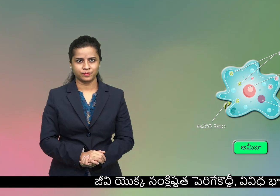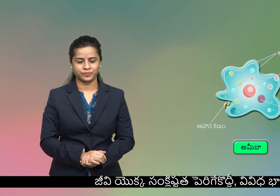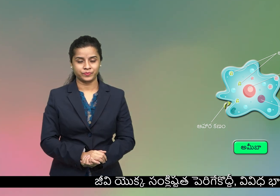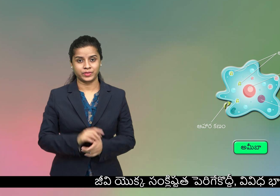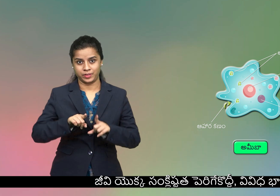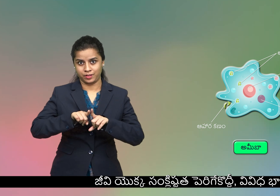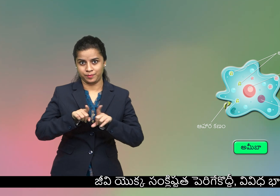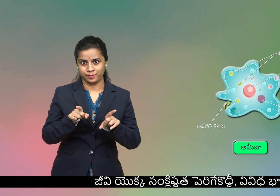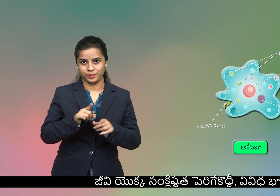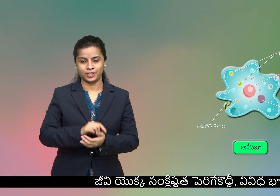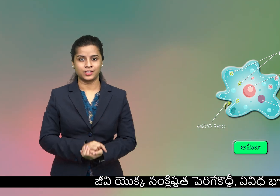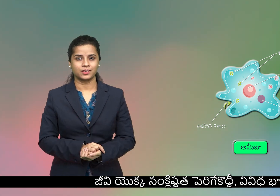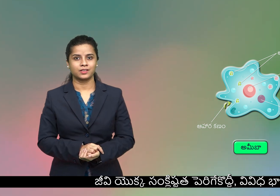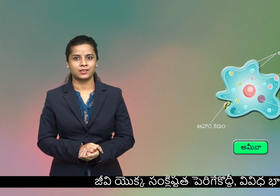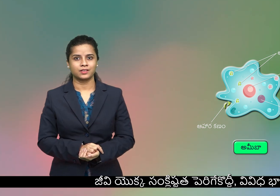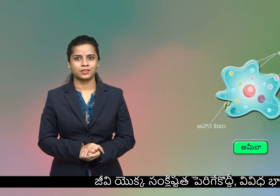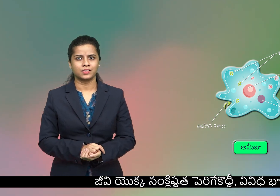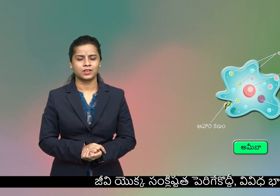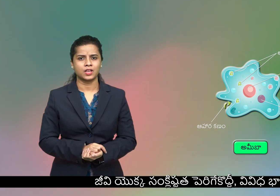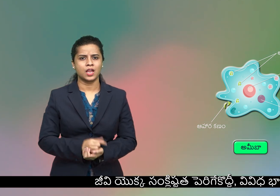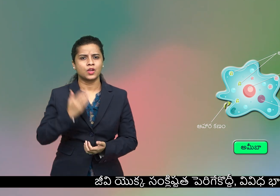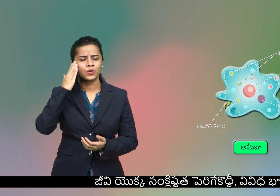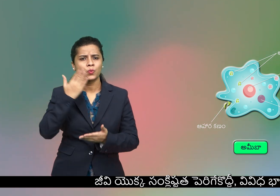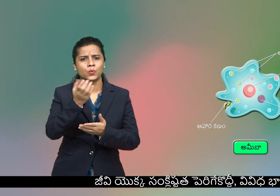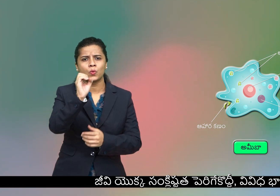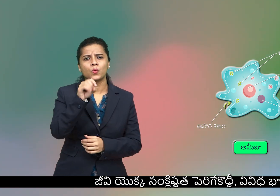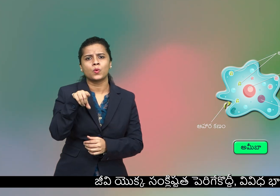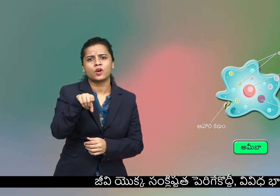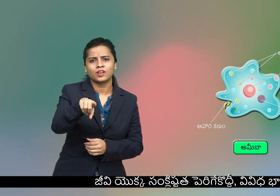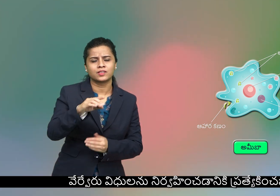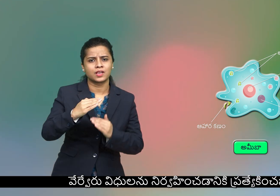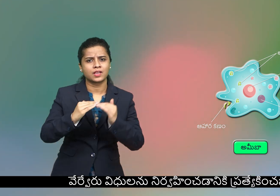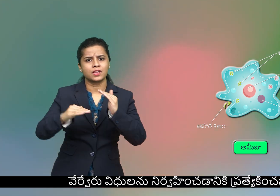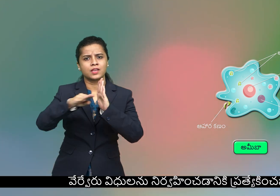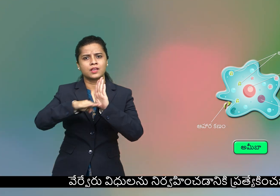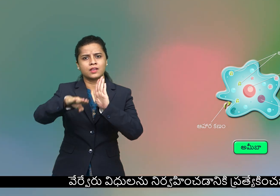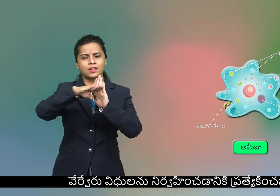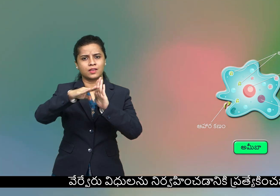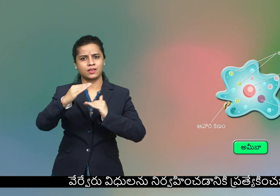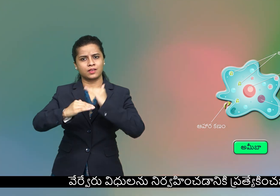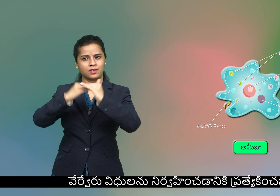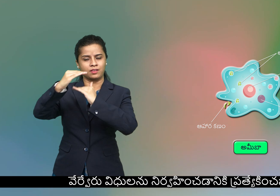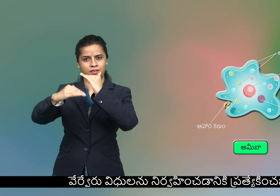జీవి యొక్క సంక్లిష్టత పెరిగే కొద్దీ వివిధ భాగాలు వేర్వేరు విధులను